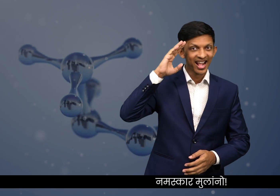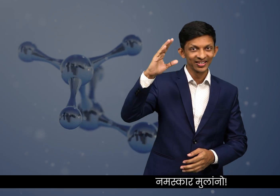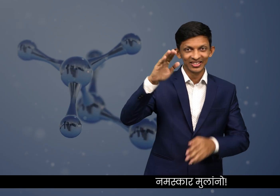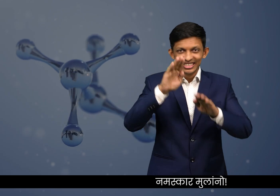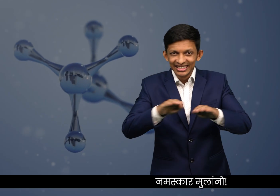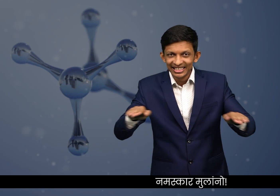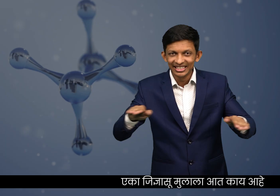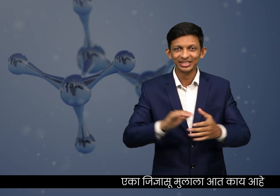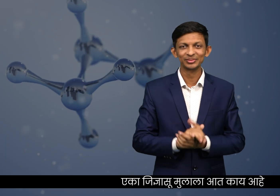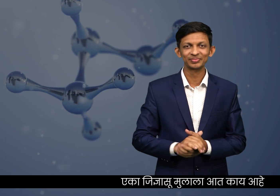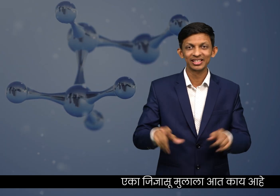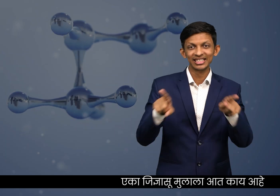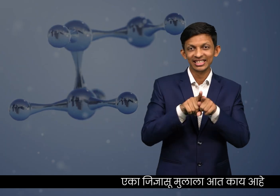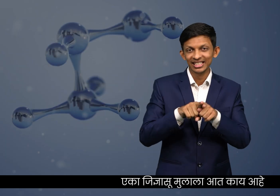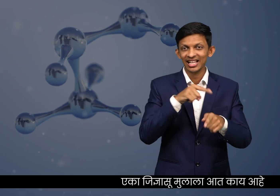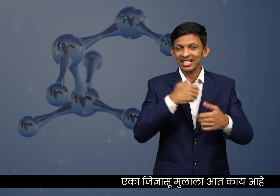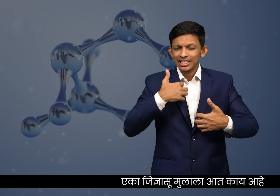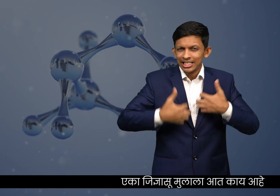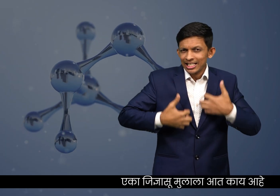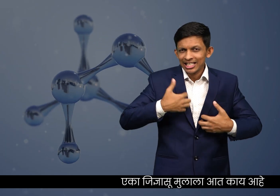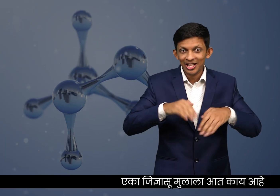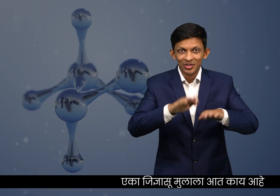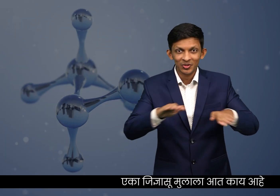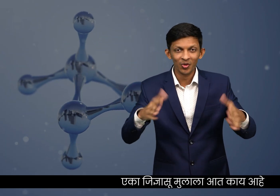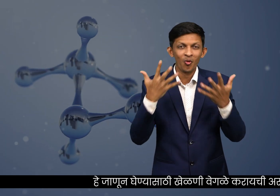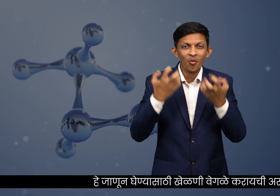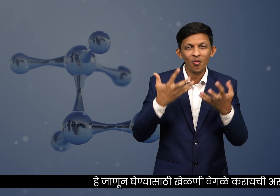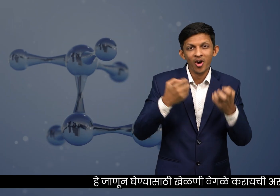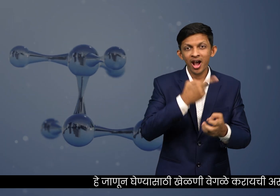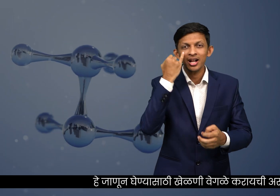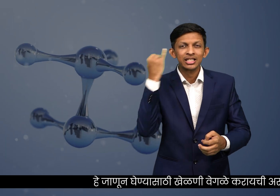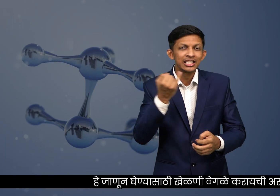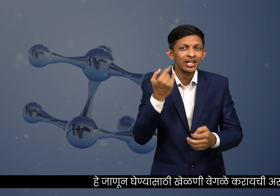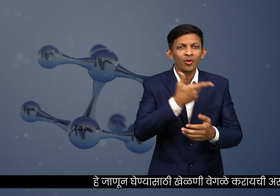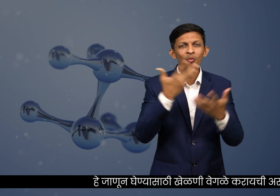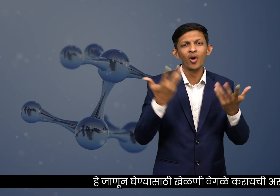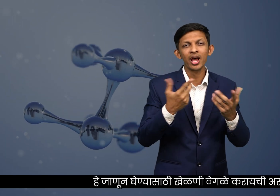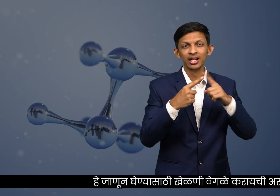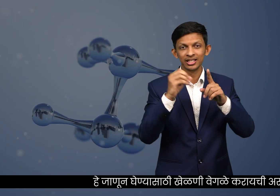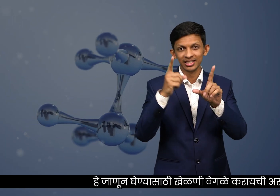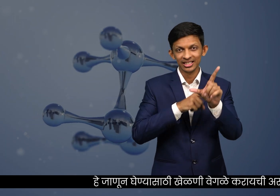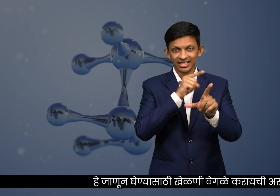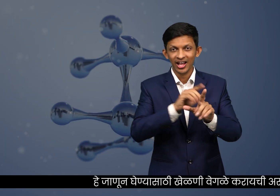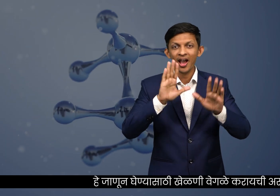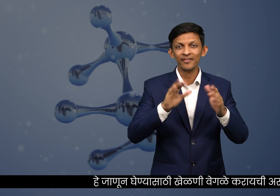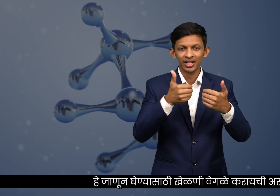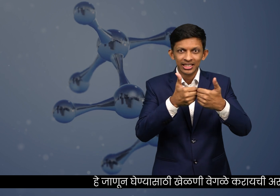नमस्कार मुलांनो. एका जिज्ञासू मुलाला आत काय आहे हे जाणून घेण्याची ओळखी वेगळी करायची असते.